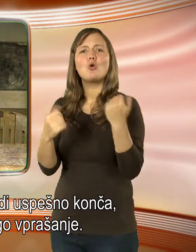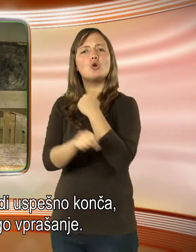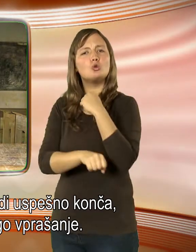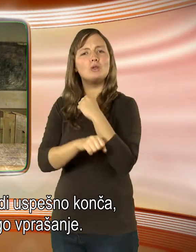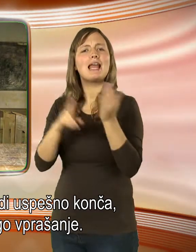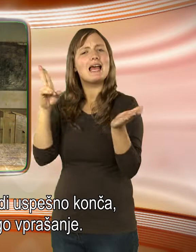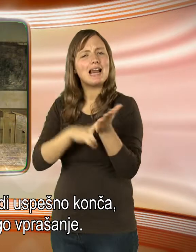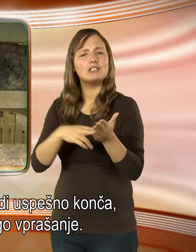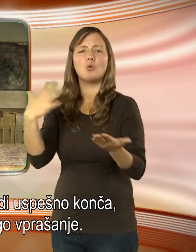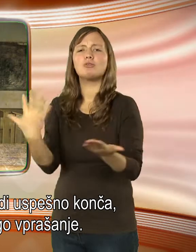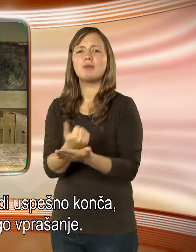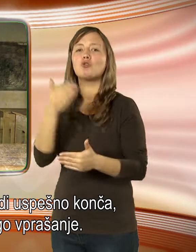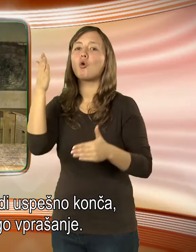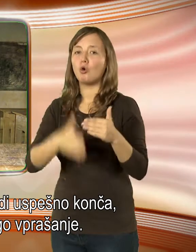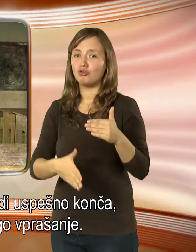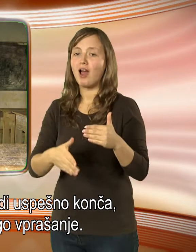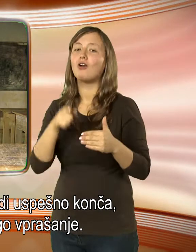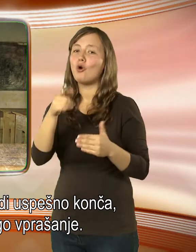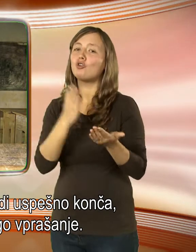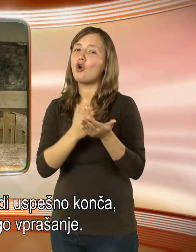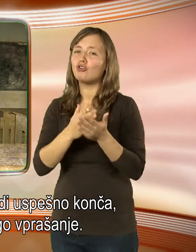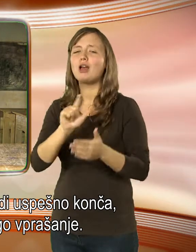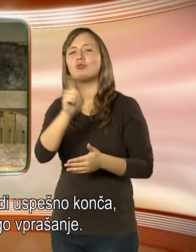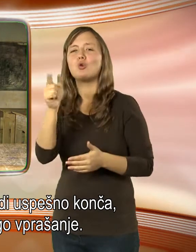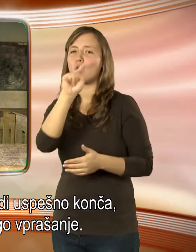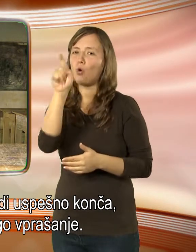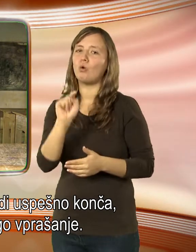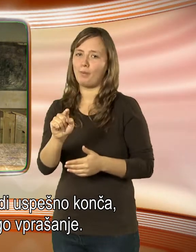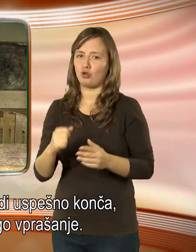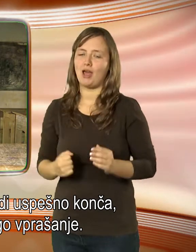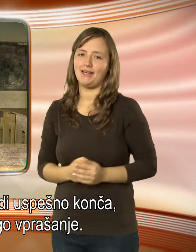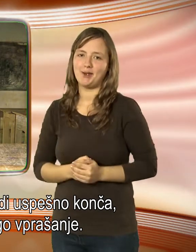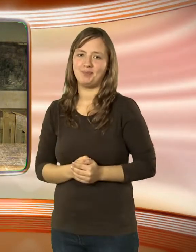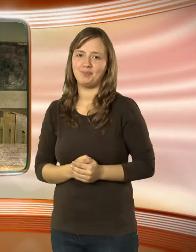Koliko jih študij tudi uspešno konča, pa je že drugo vprašanje.